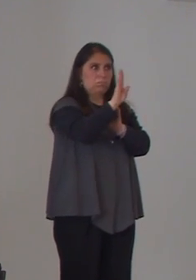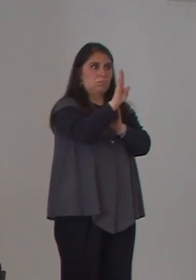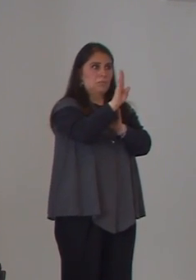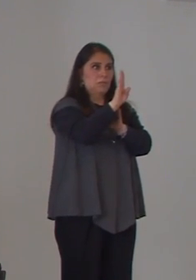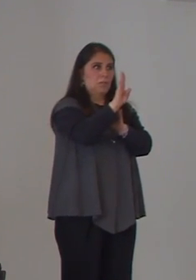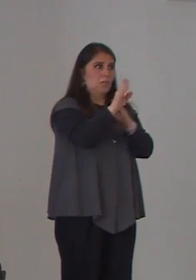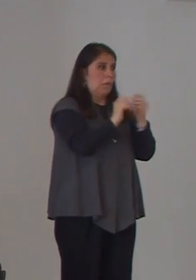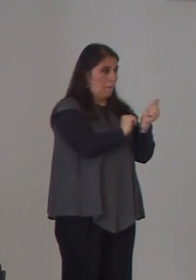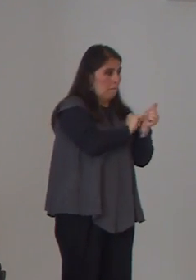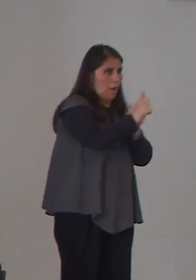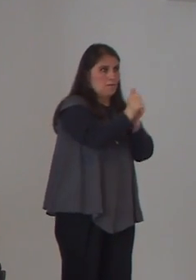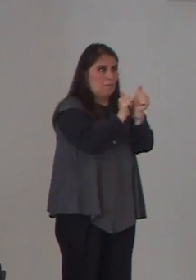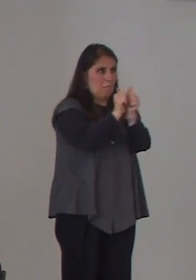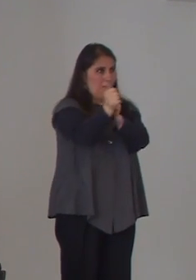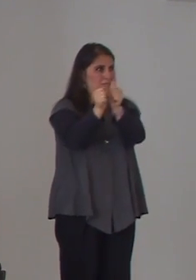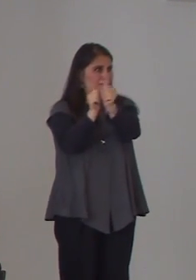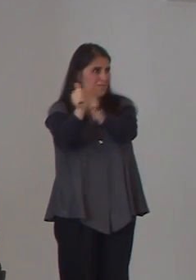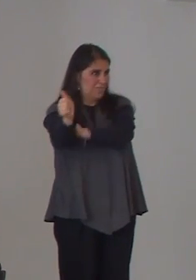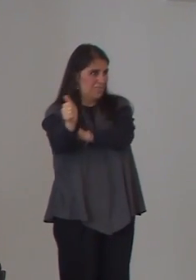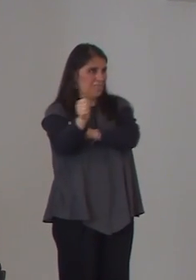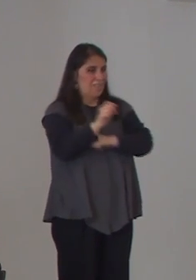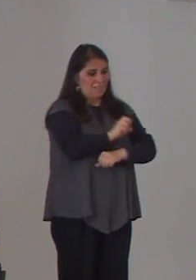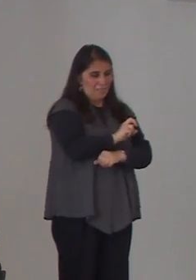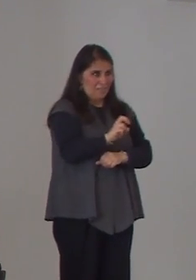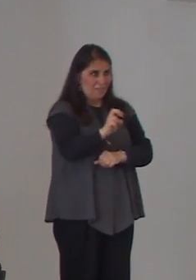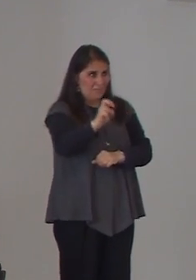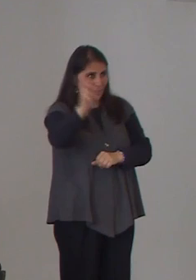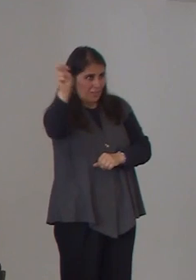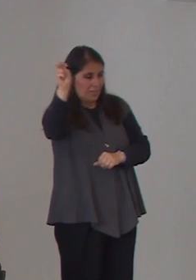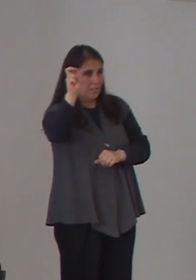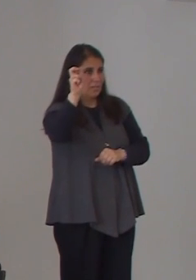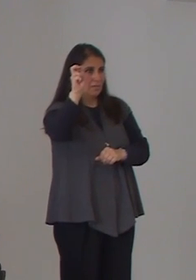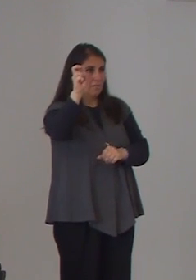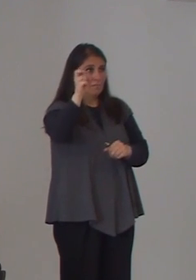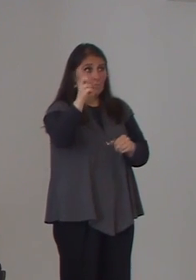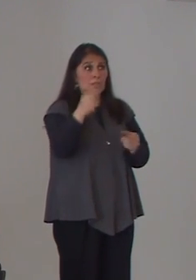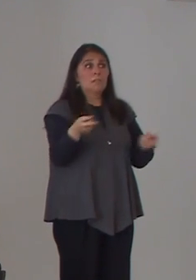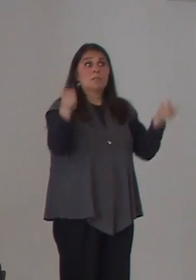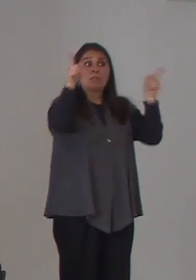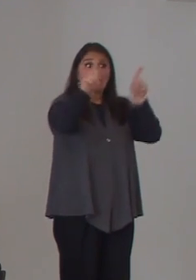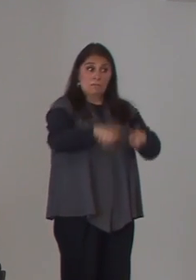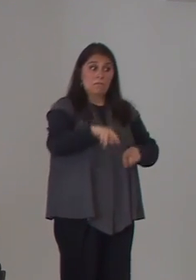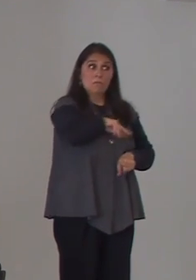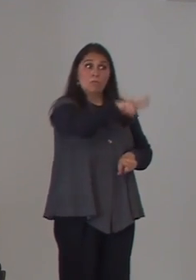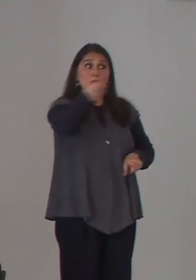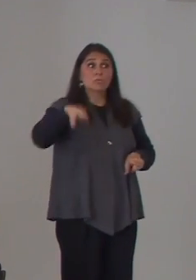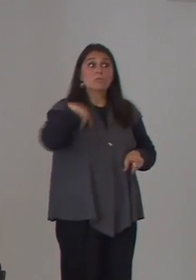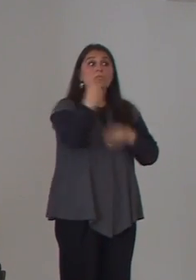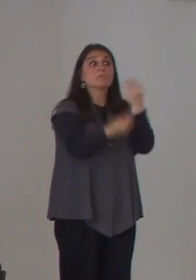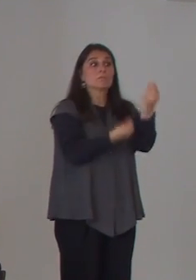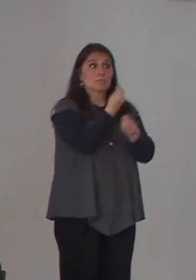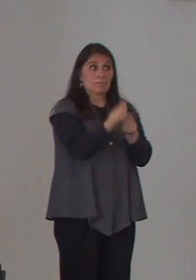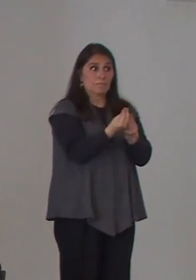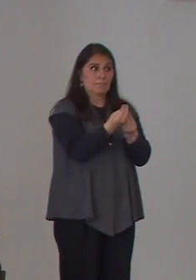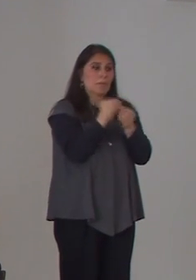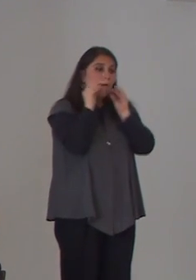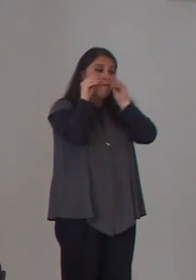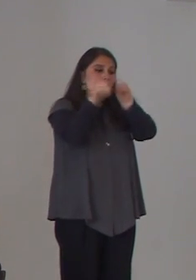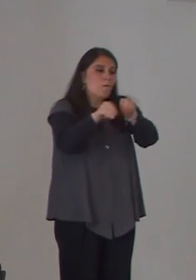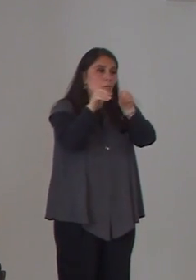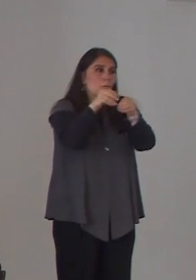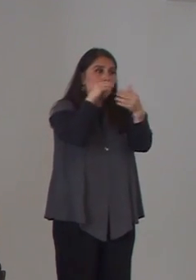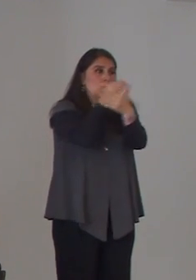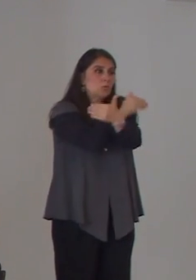grado, porque pues hacemos parte de la educación formal, también hacemos, formamos niños,